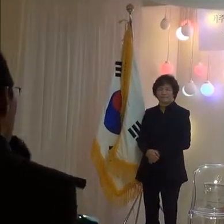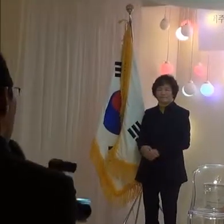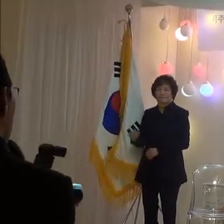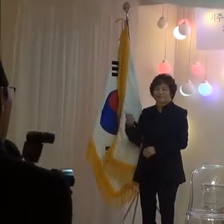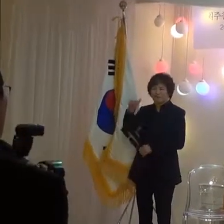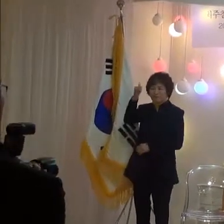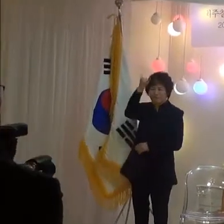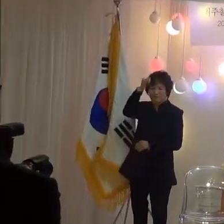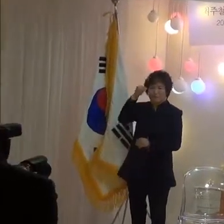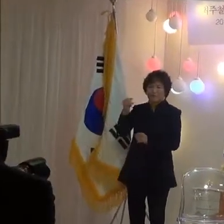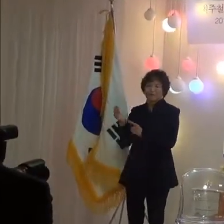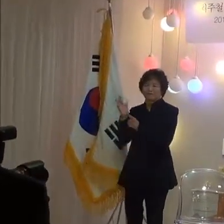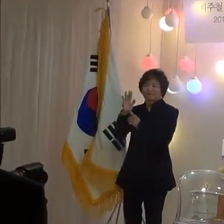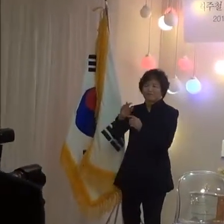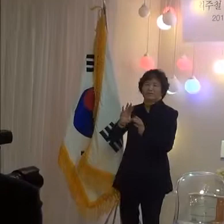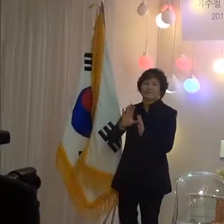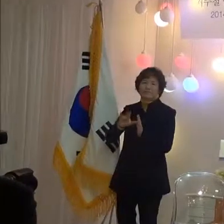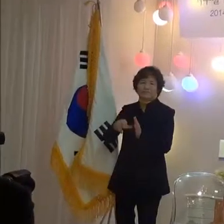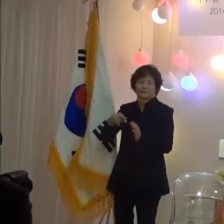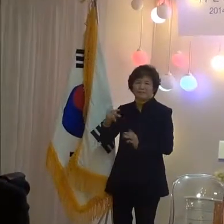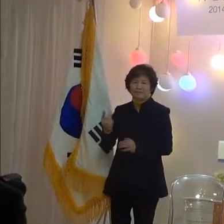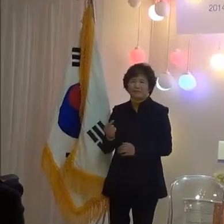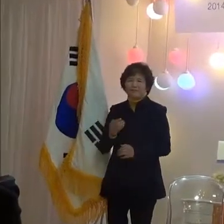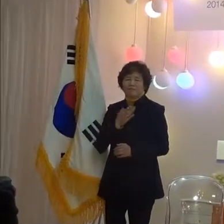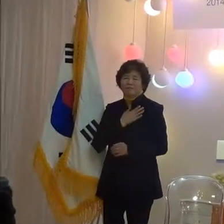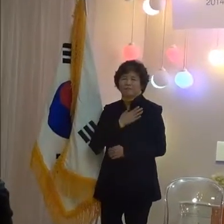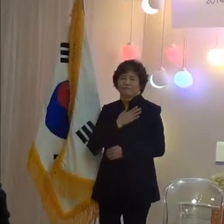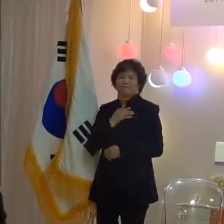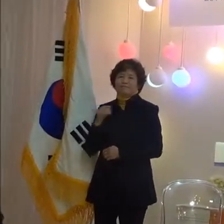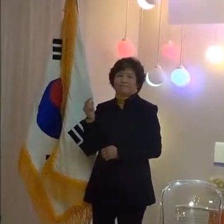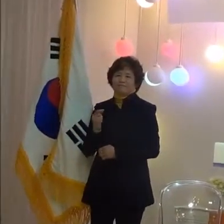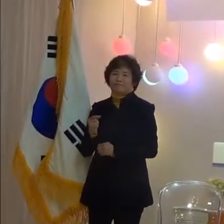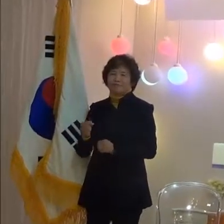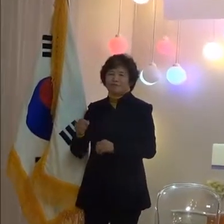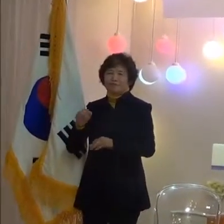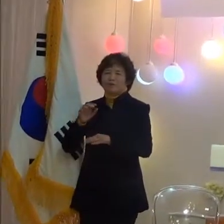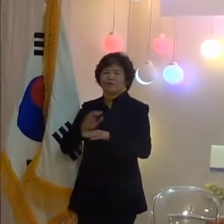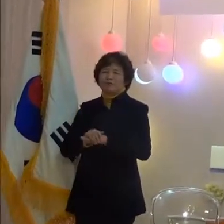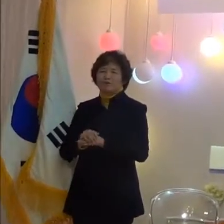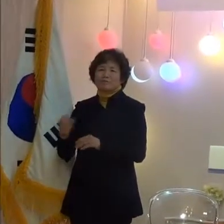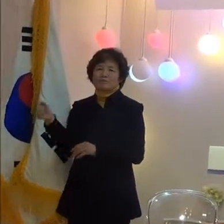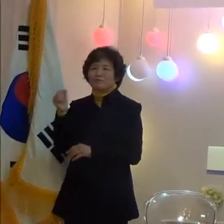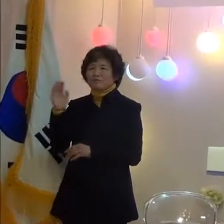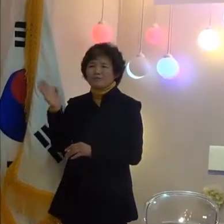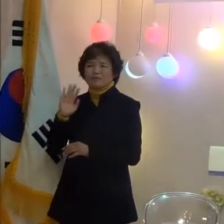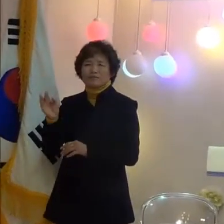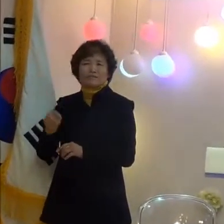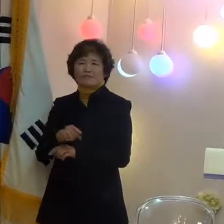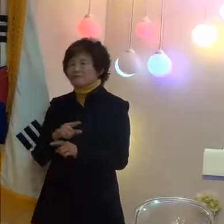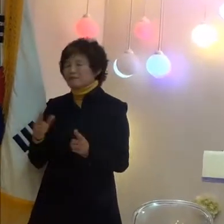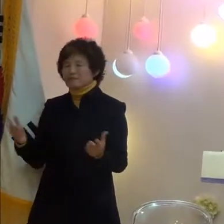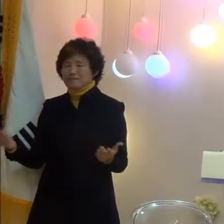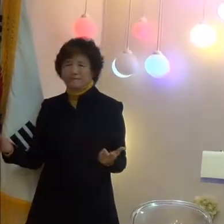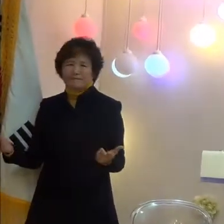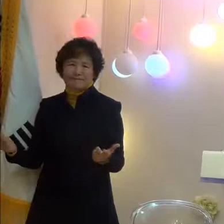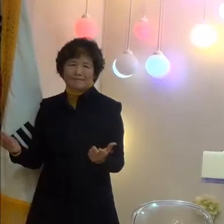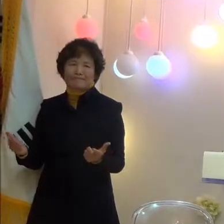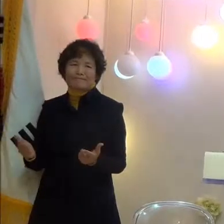헬리콥터가 나타났을 때에도 나는 결코 손을 흔들지 않으리.